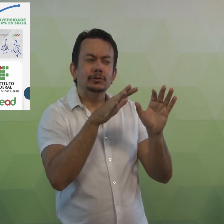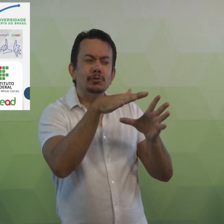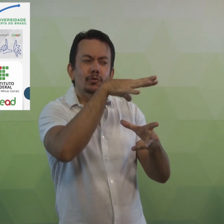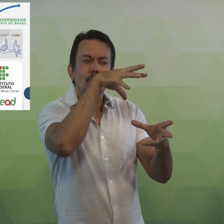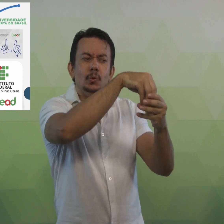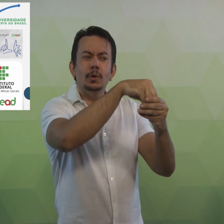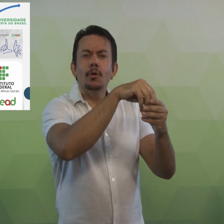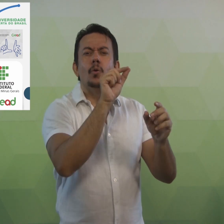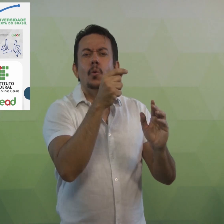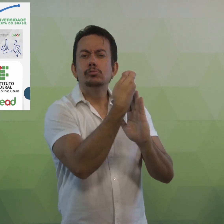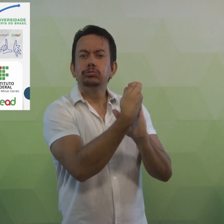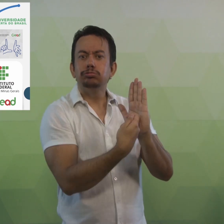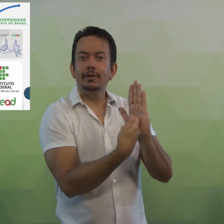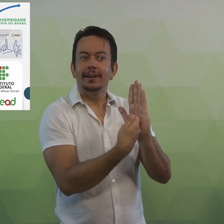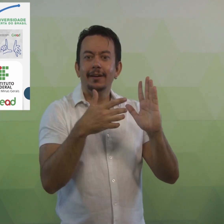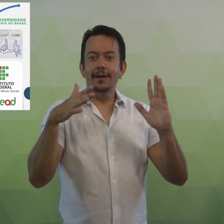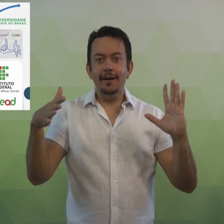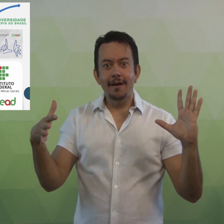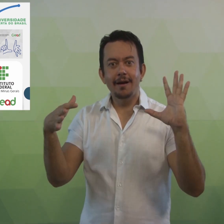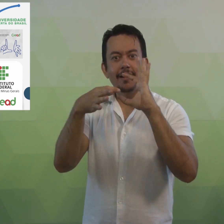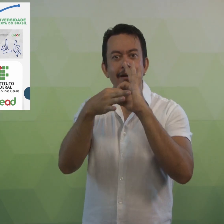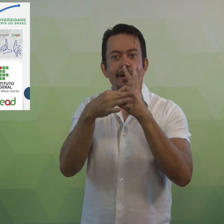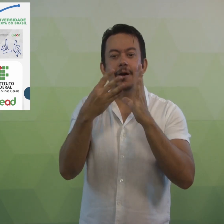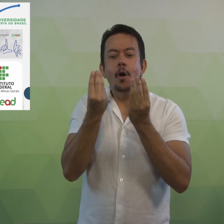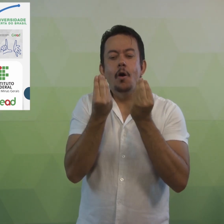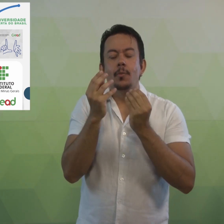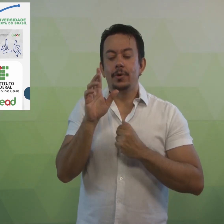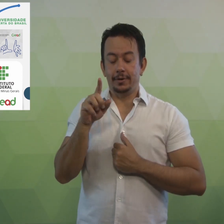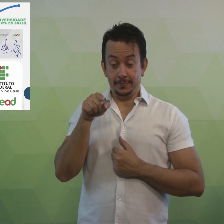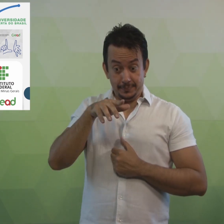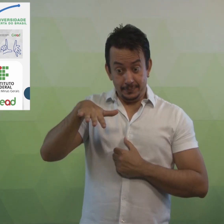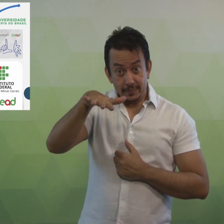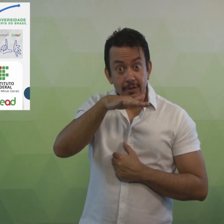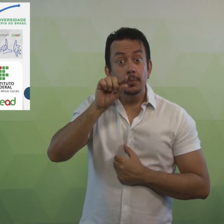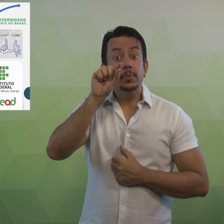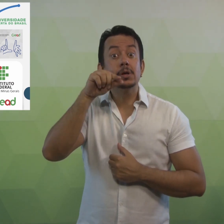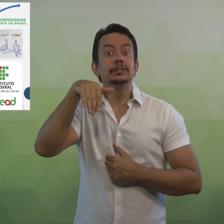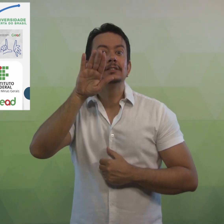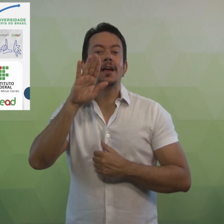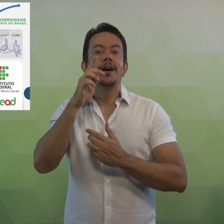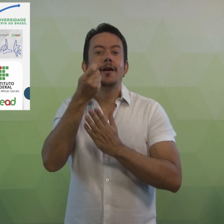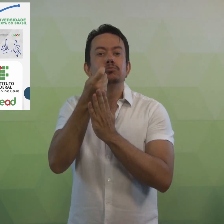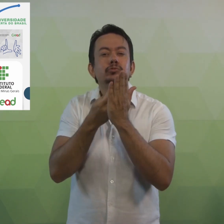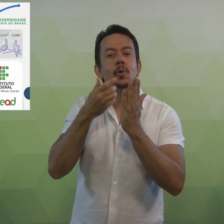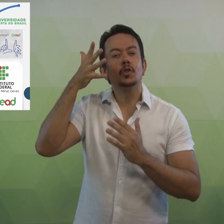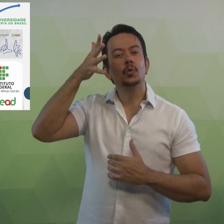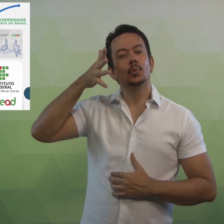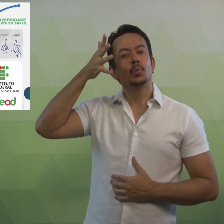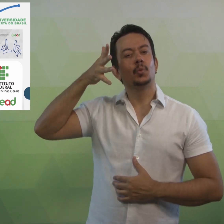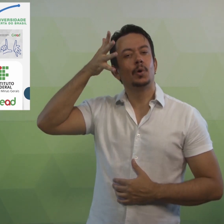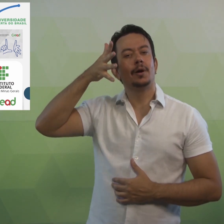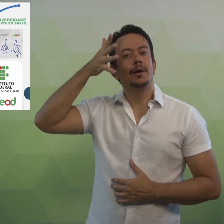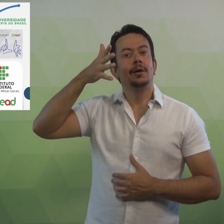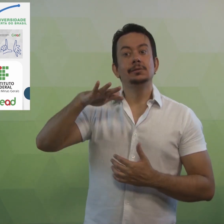a questão de fonologia, fonética, sintaxe, e que estão totalmente ligadas à